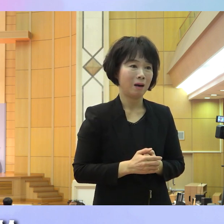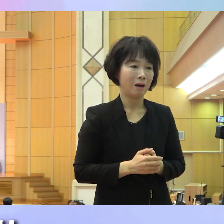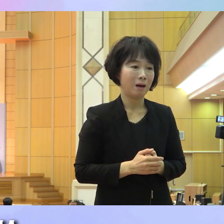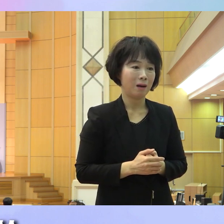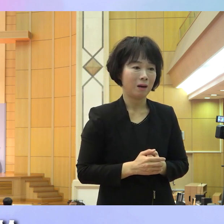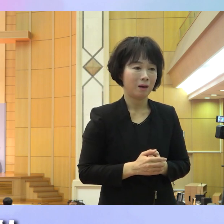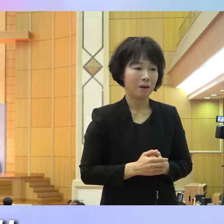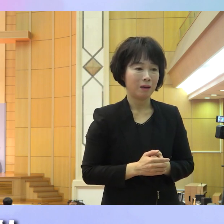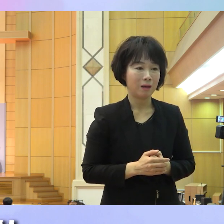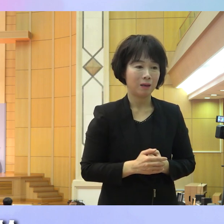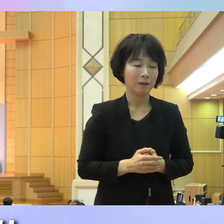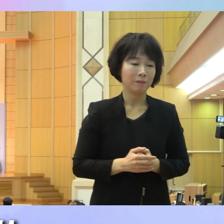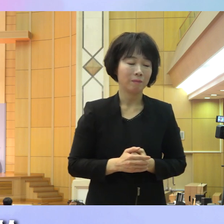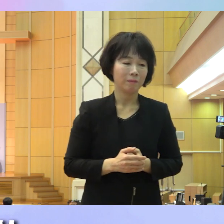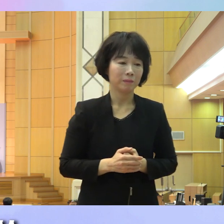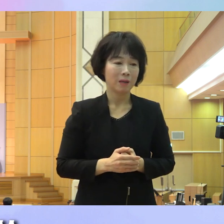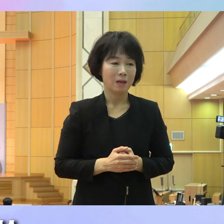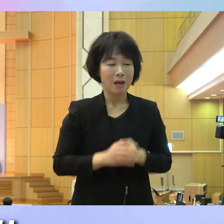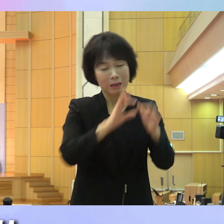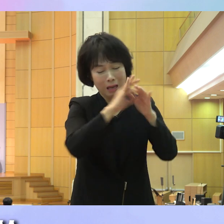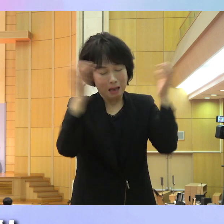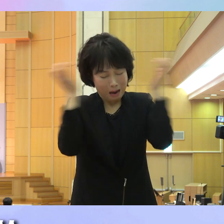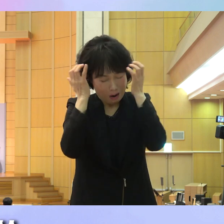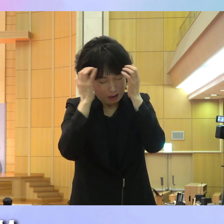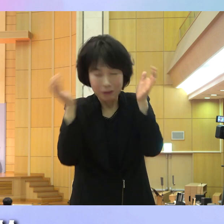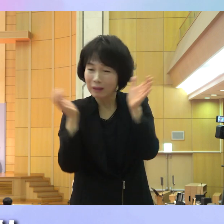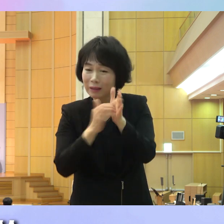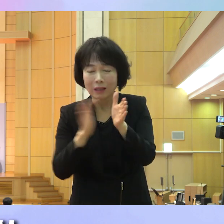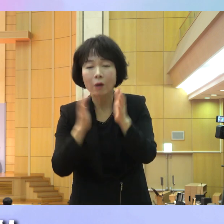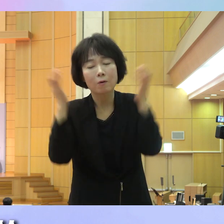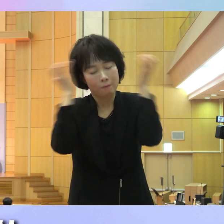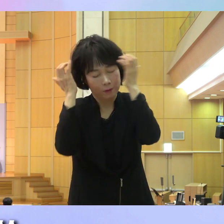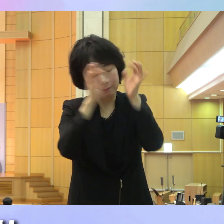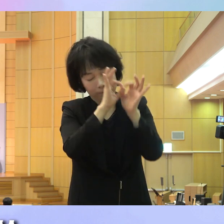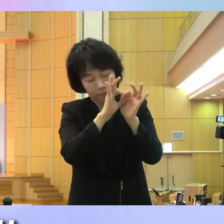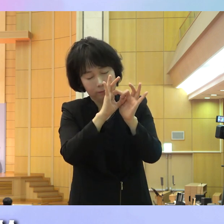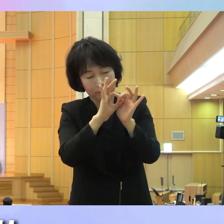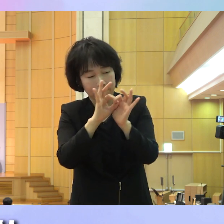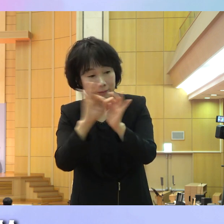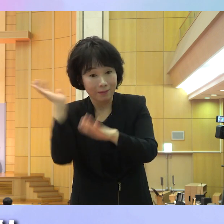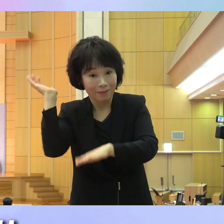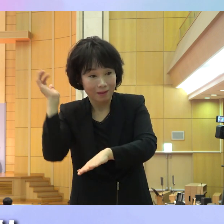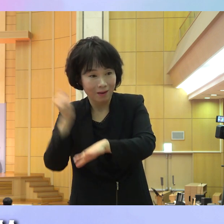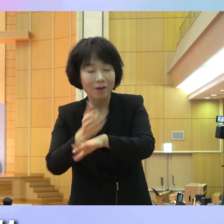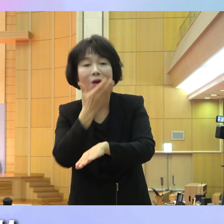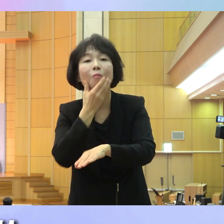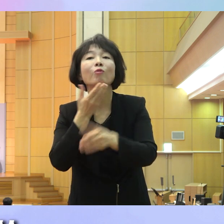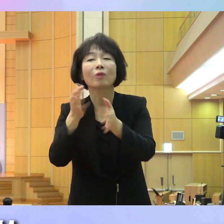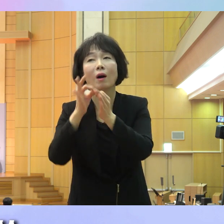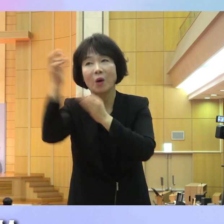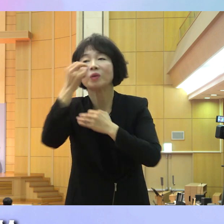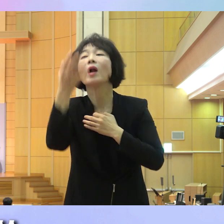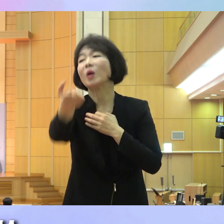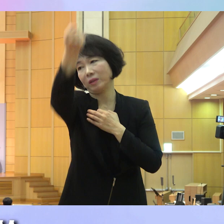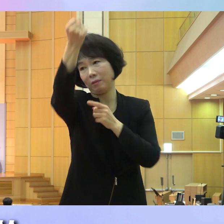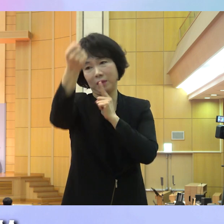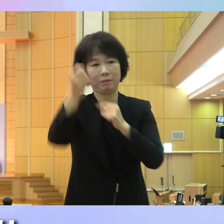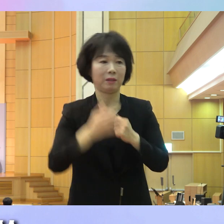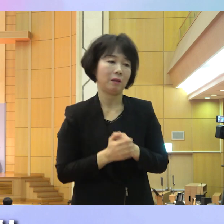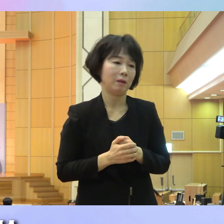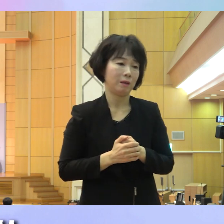고난, 고생으로 끝나기 위해서 고생하는 게 아니에요. 근데 특별히 영적으로